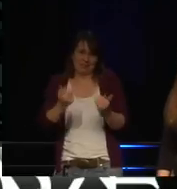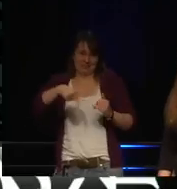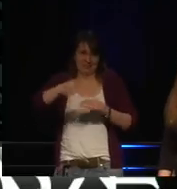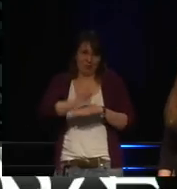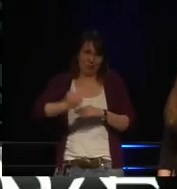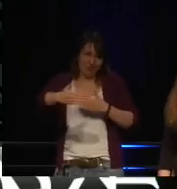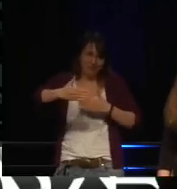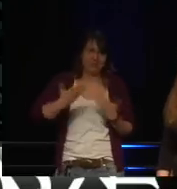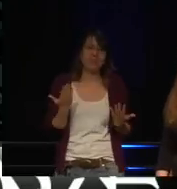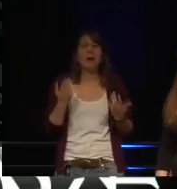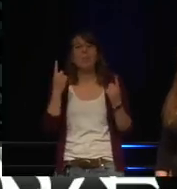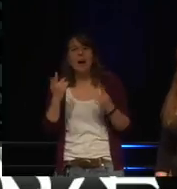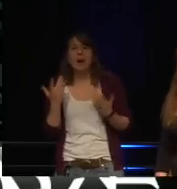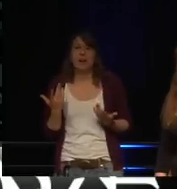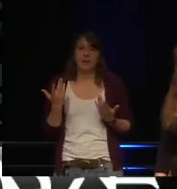hora. Pero